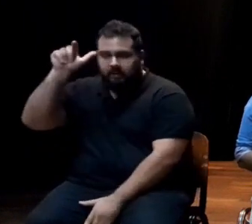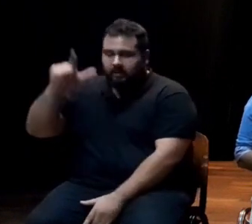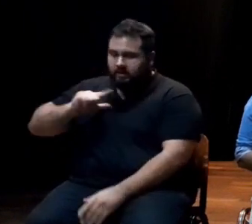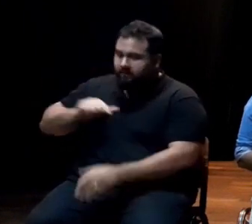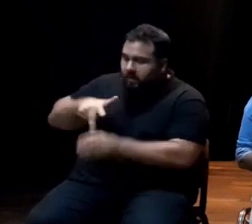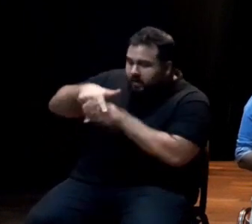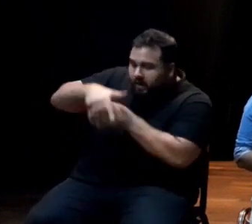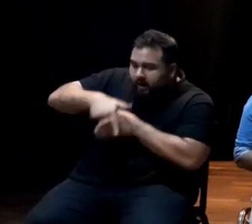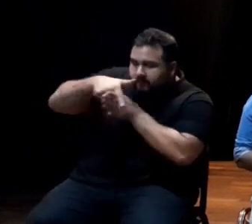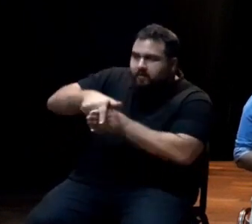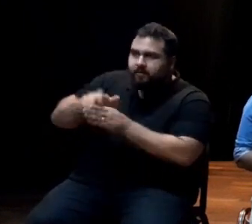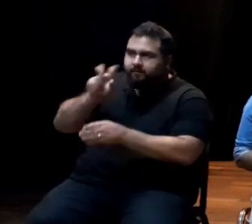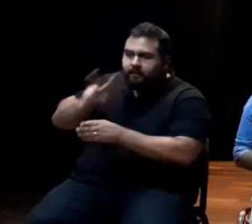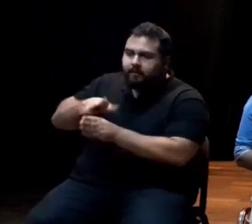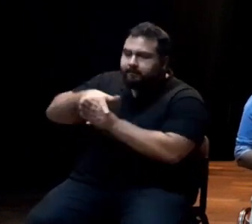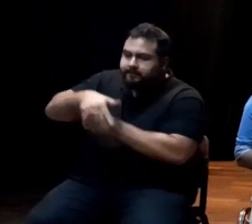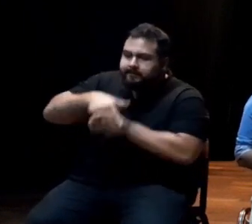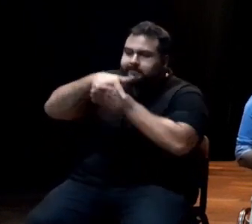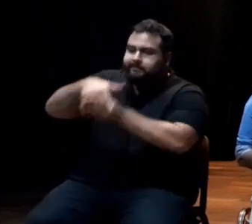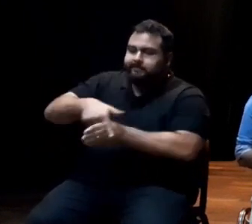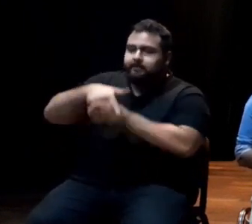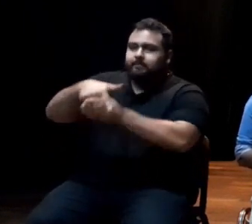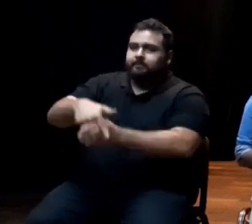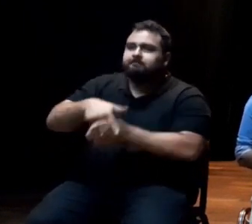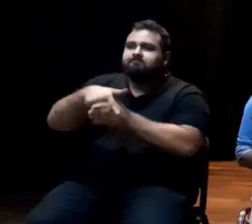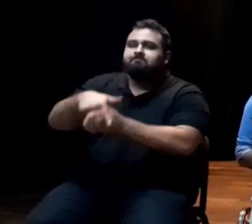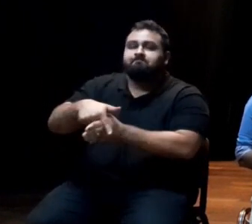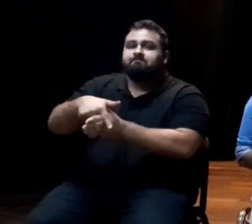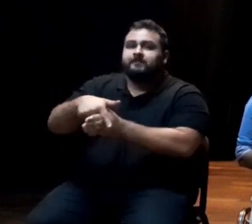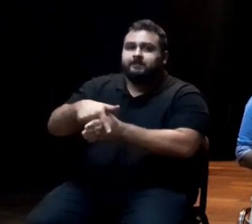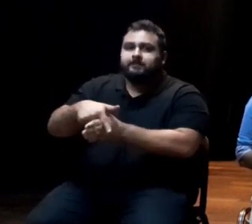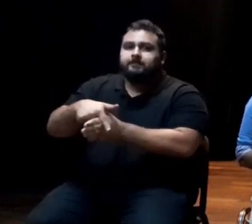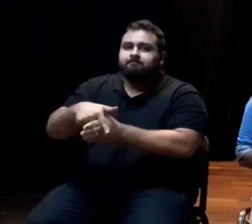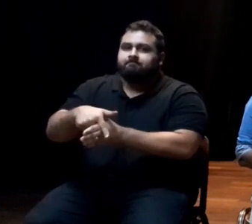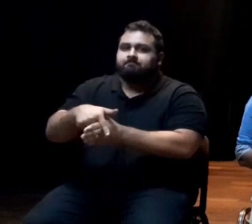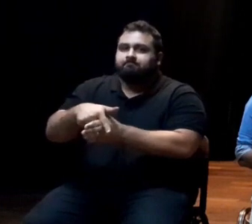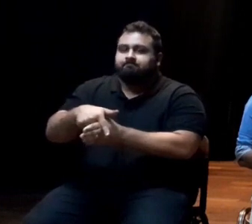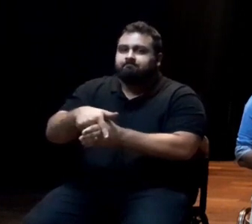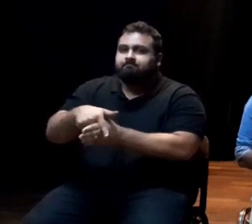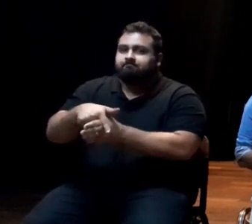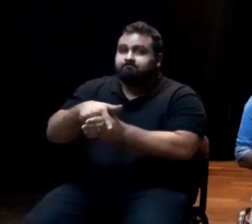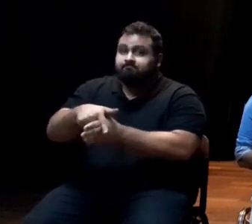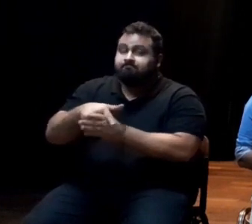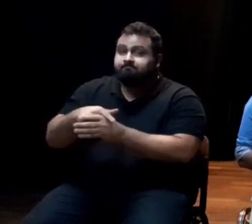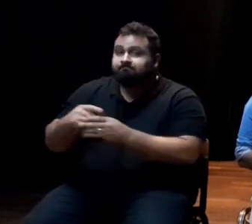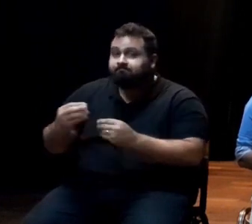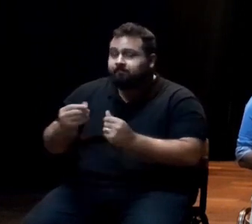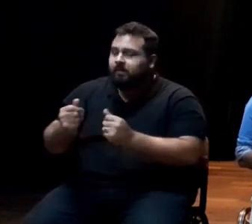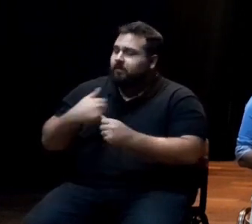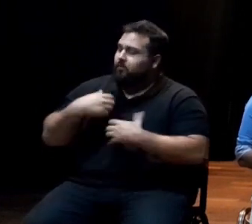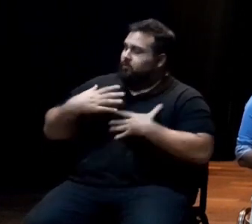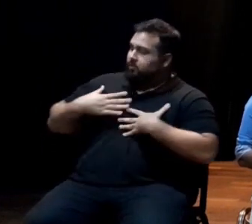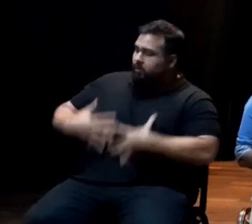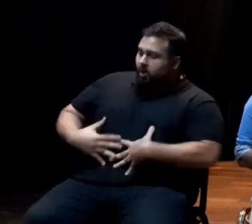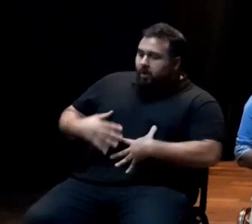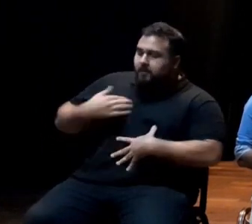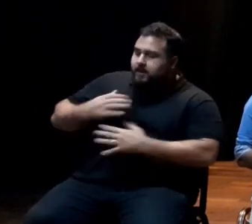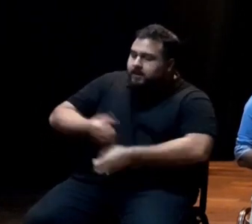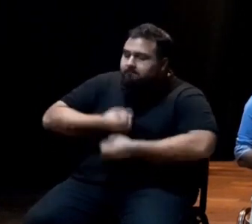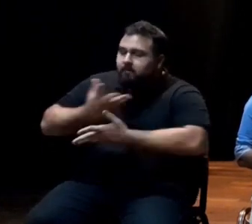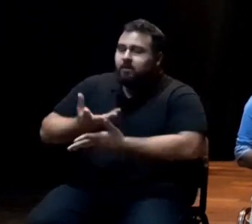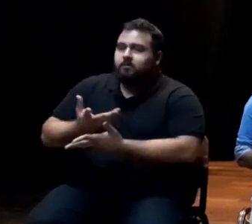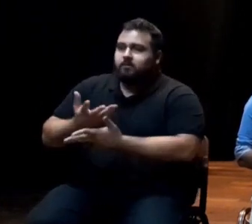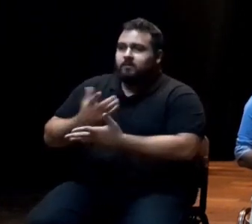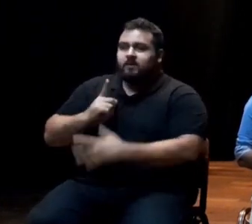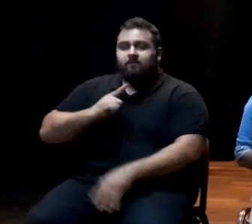no cavalo, você via que ele estava no cavalo com a forma que o corpo fala. E teve